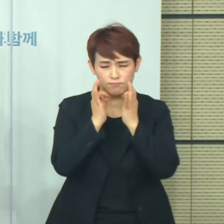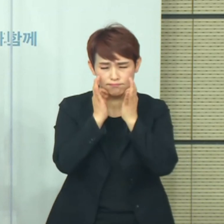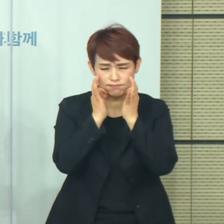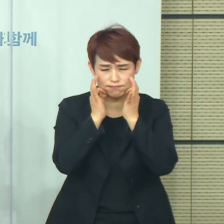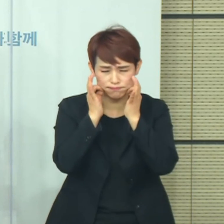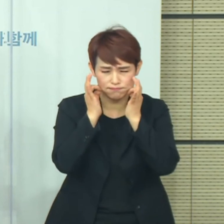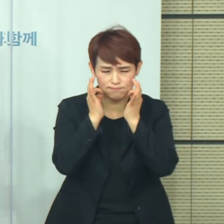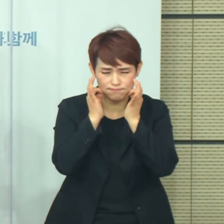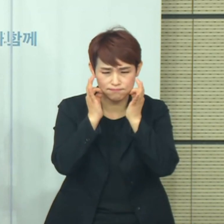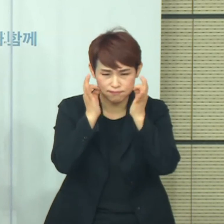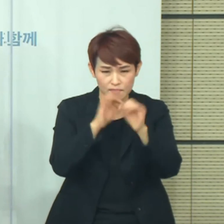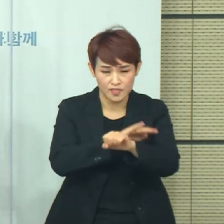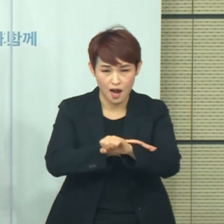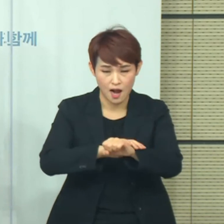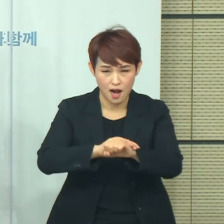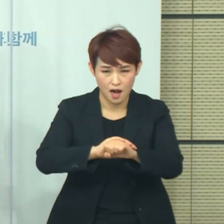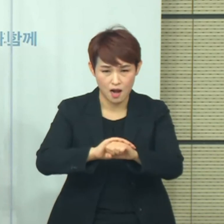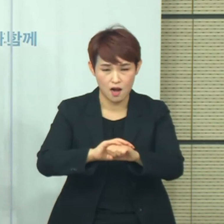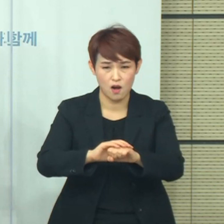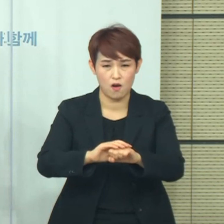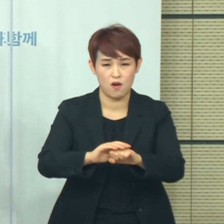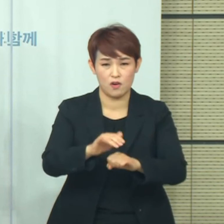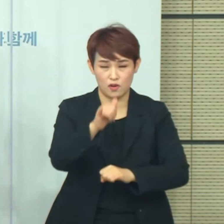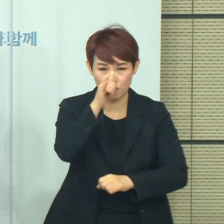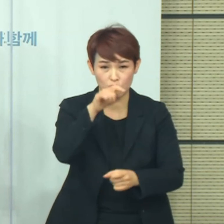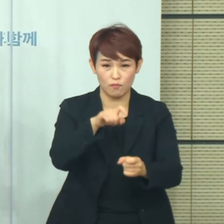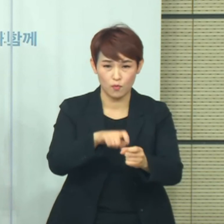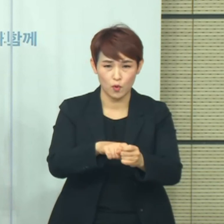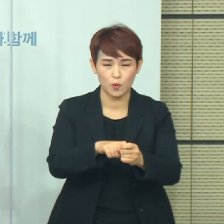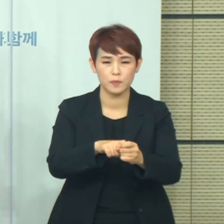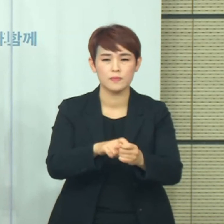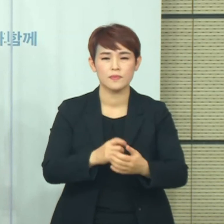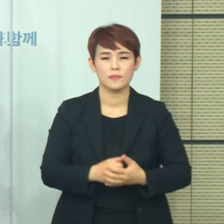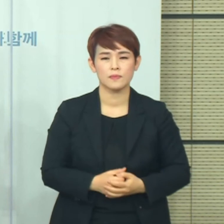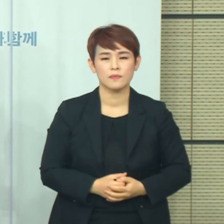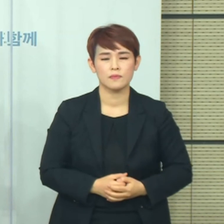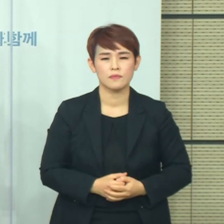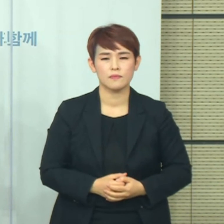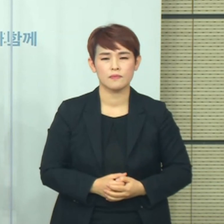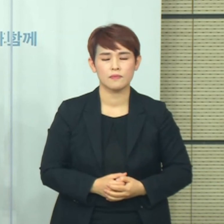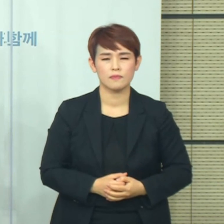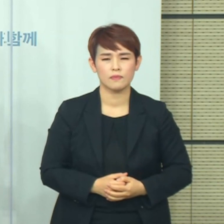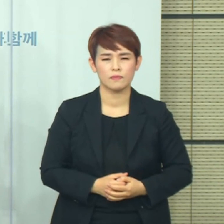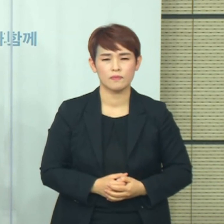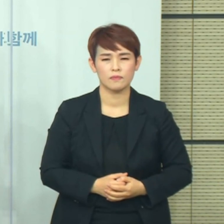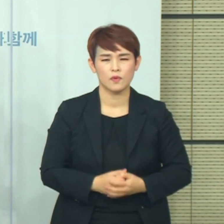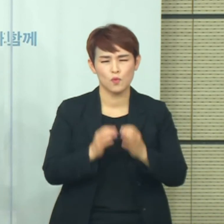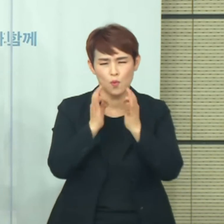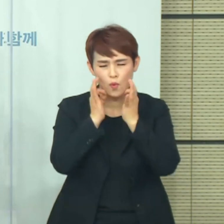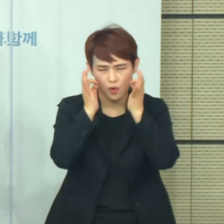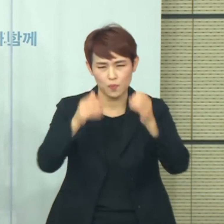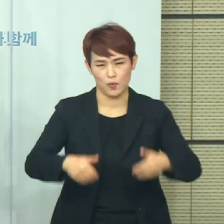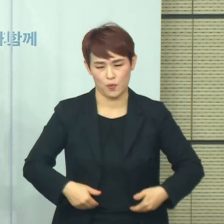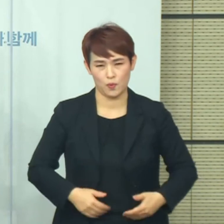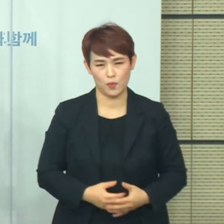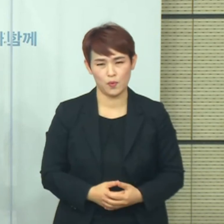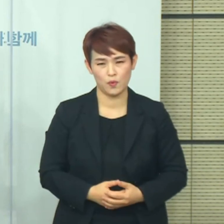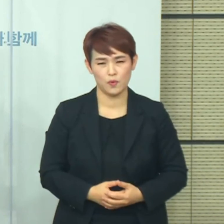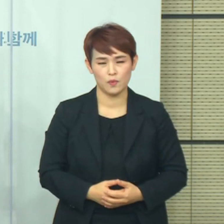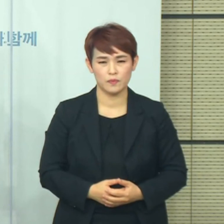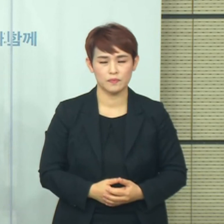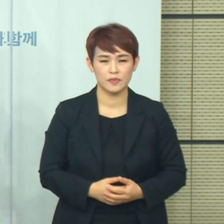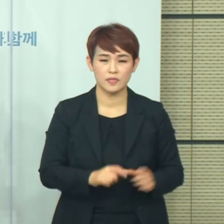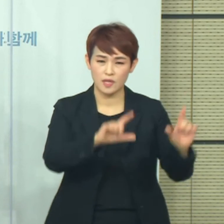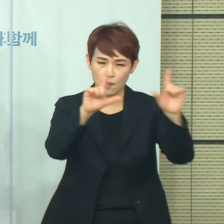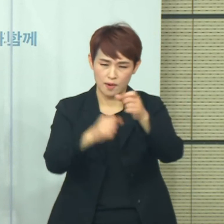꾸준히 지켜나갈 수 있도록 환자 감소 속도를 더욱 높일 수 있고 우리의 일상을 되찾는